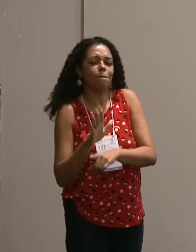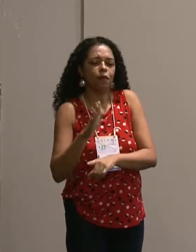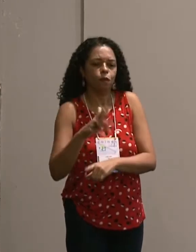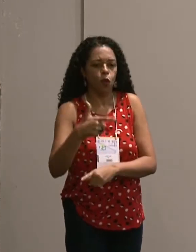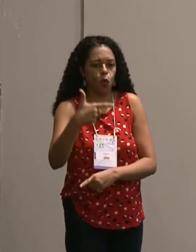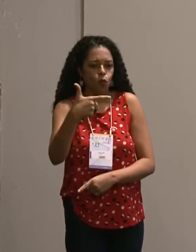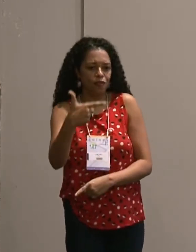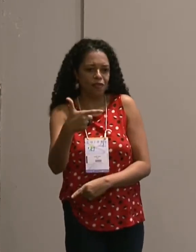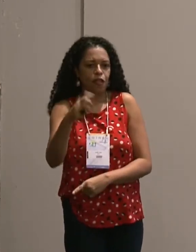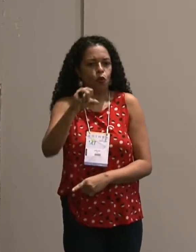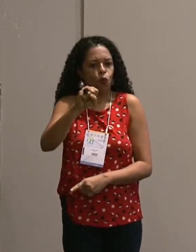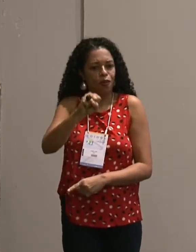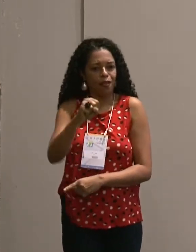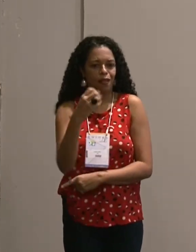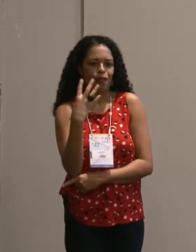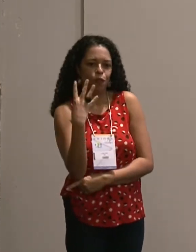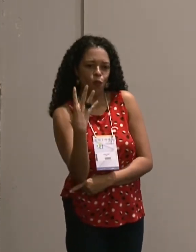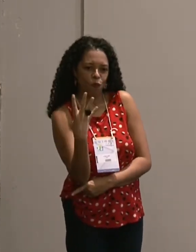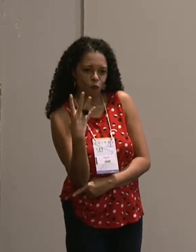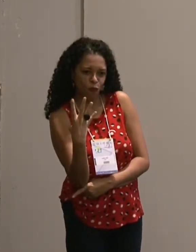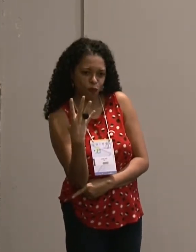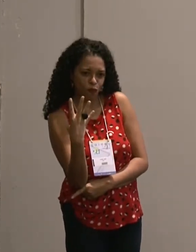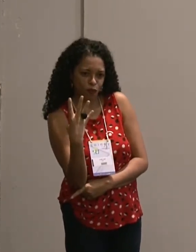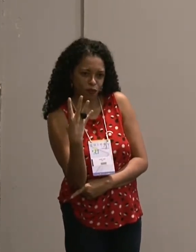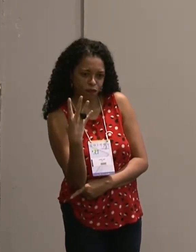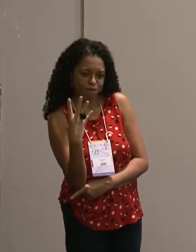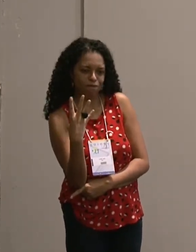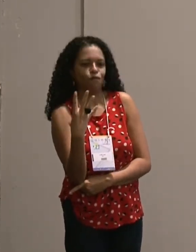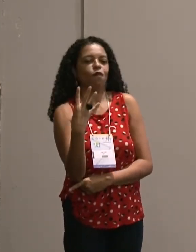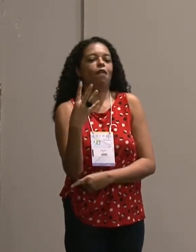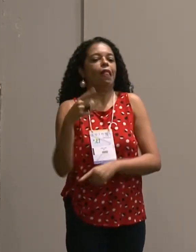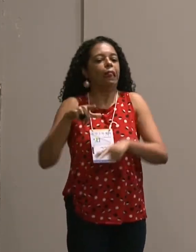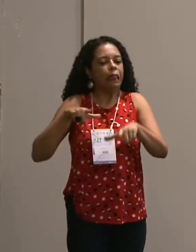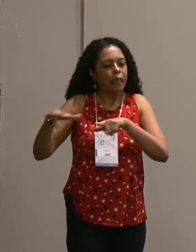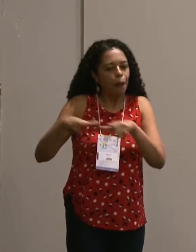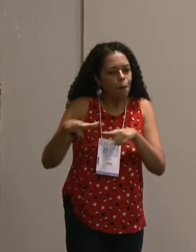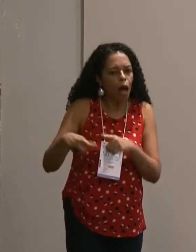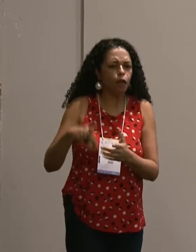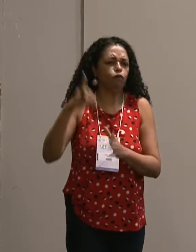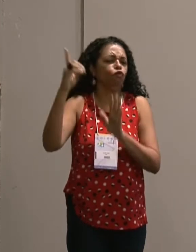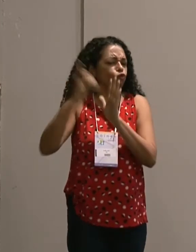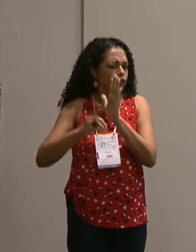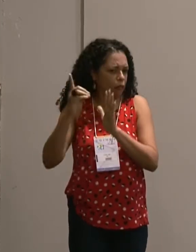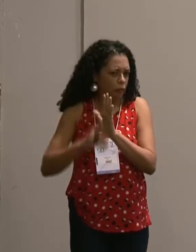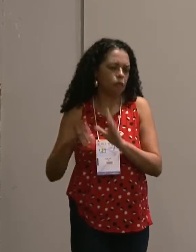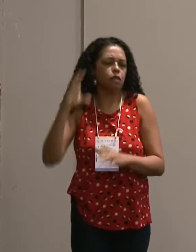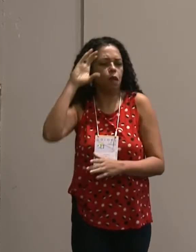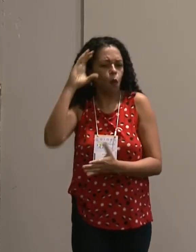Nós encontramos mais ou menos 284 trabalhos, dissertações,